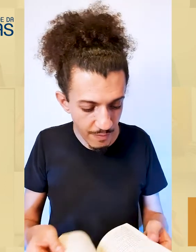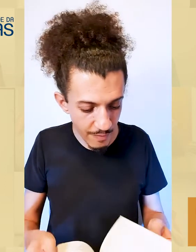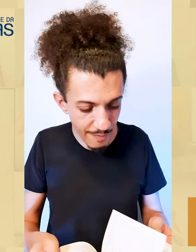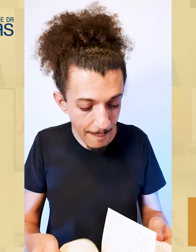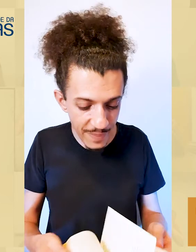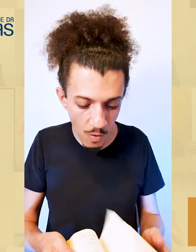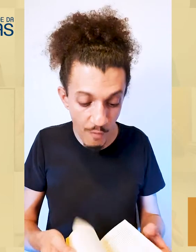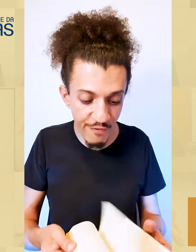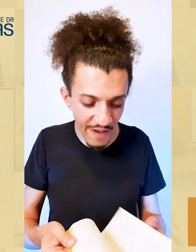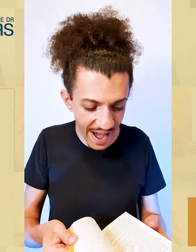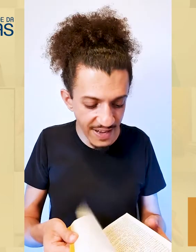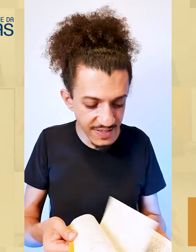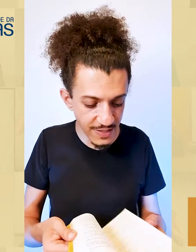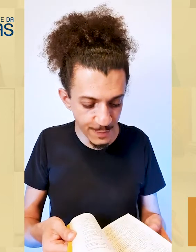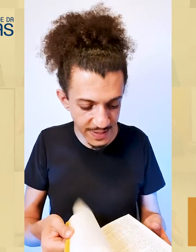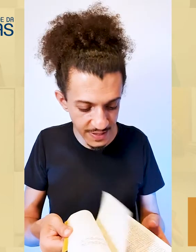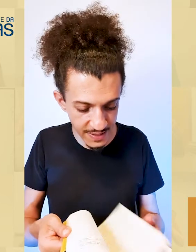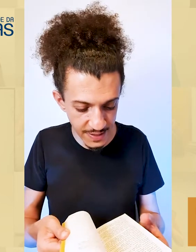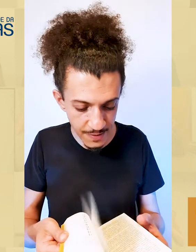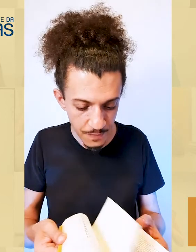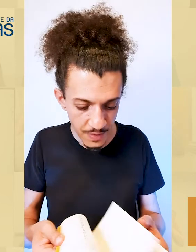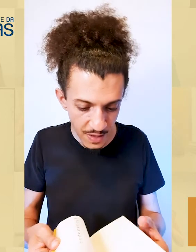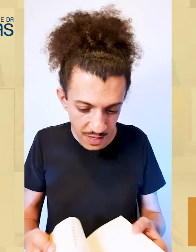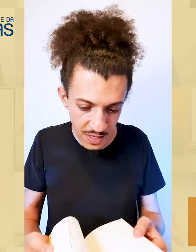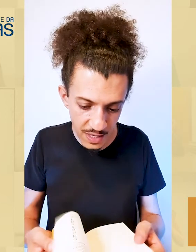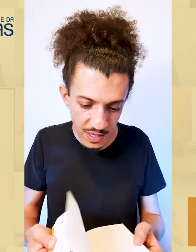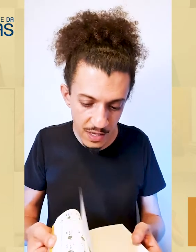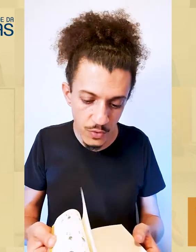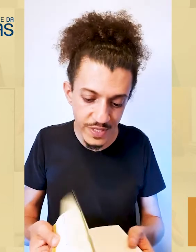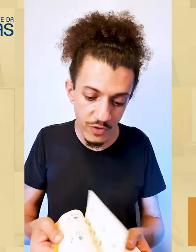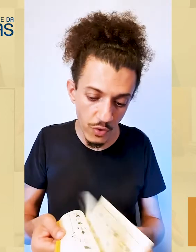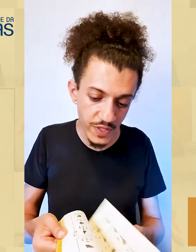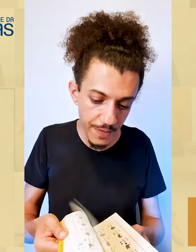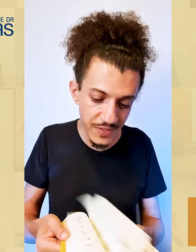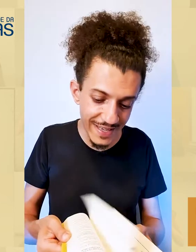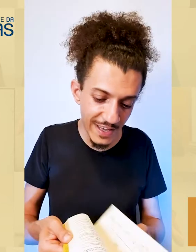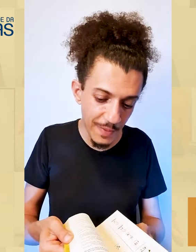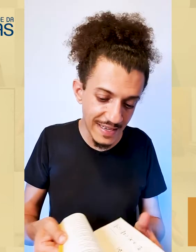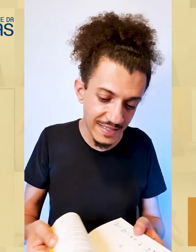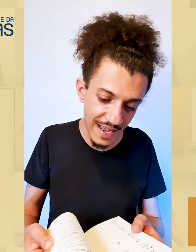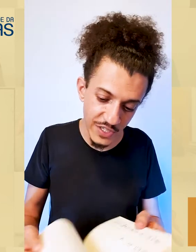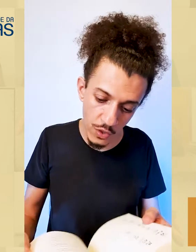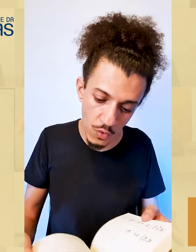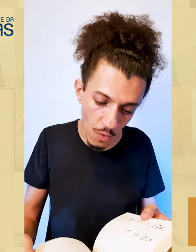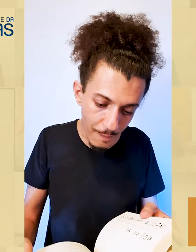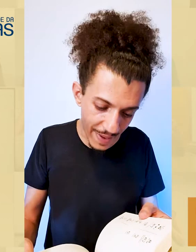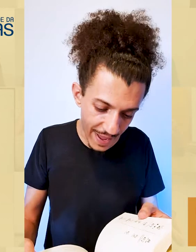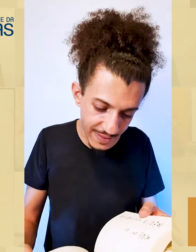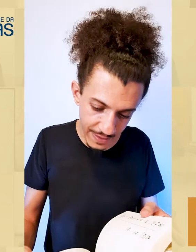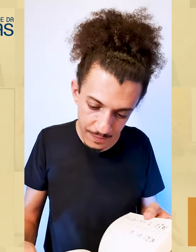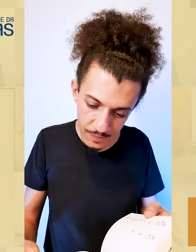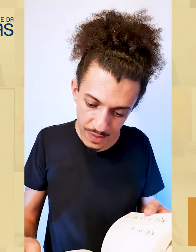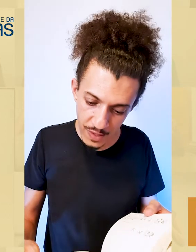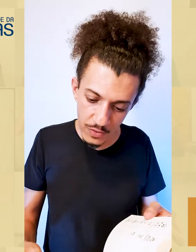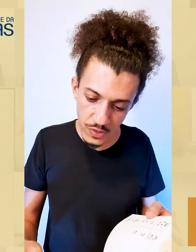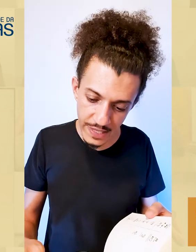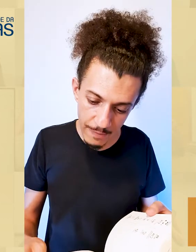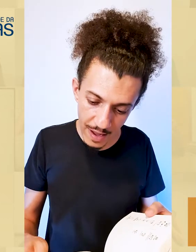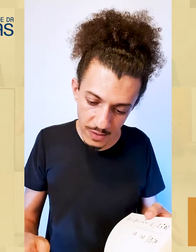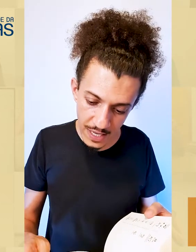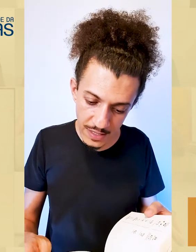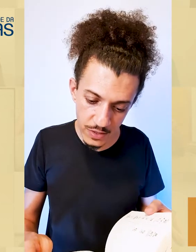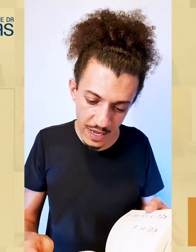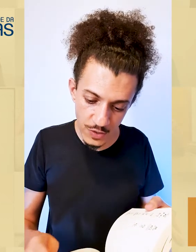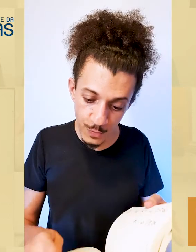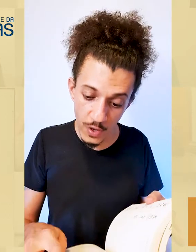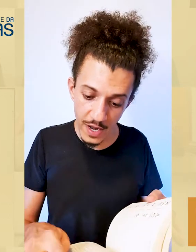gente mapeou várias dessas pesquisas e, inclusive, trouxemos aqui uma listagem completa dos